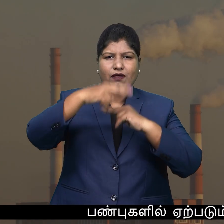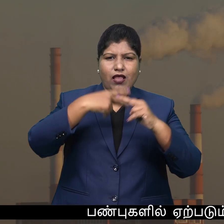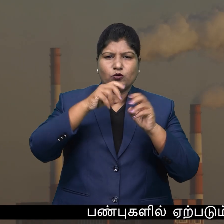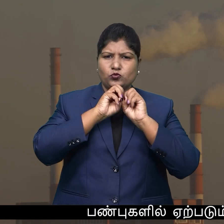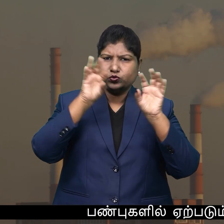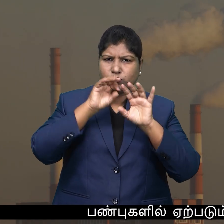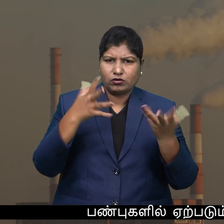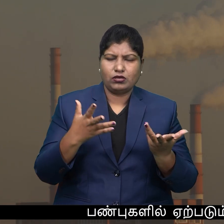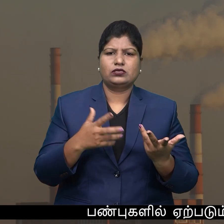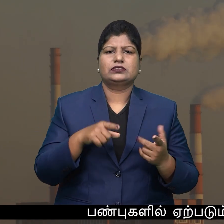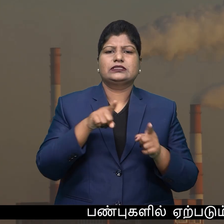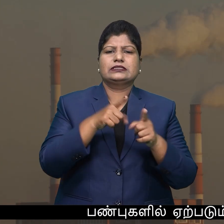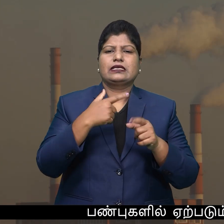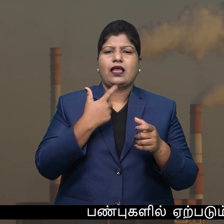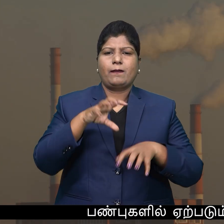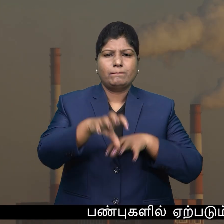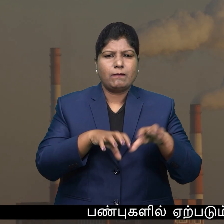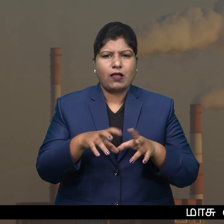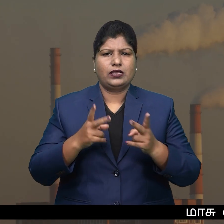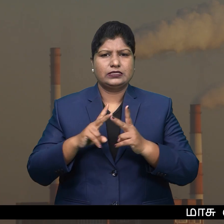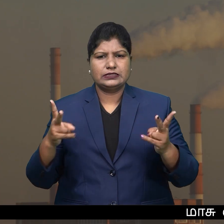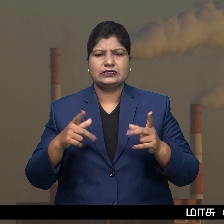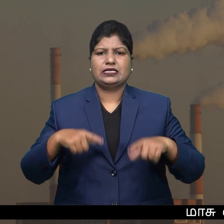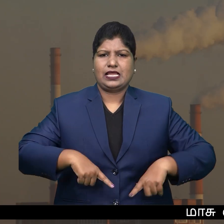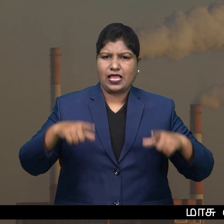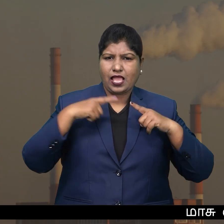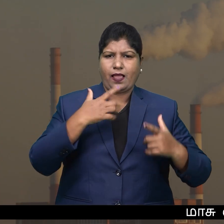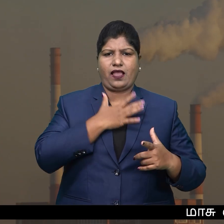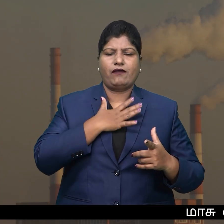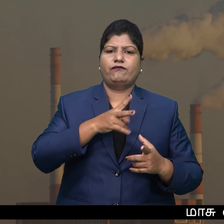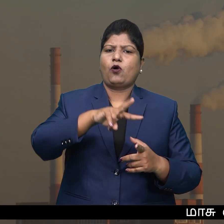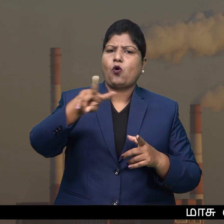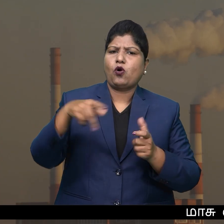பண்புகளில் ஏற்படும் விரும்பத்தகாத மாற்றம் மாசு எனப்படும்.